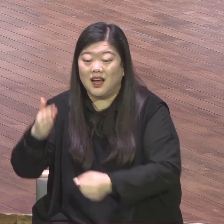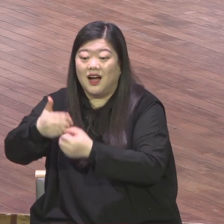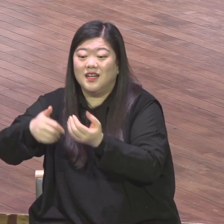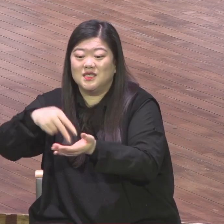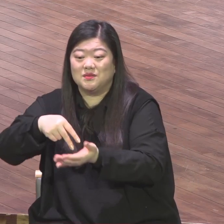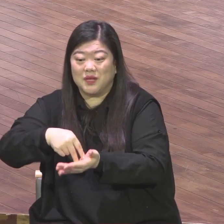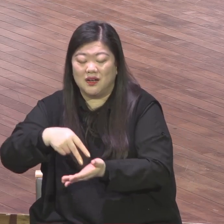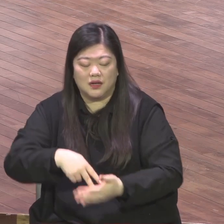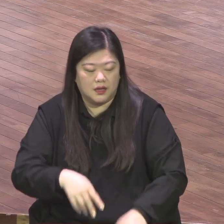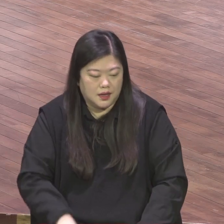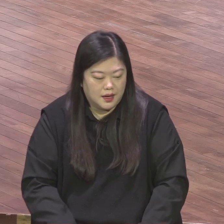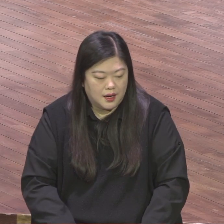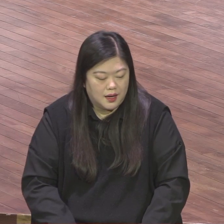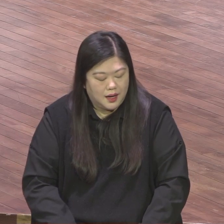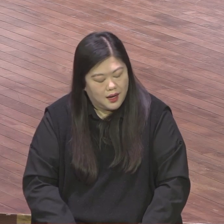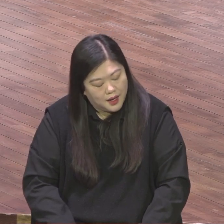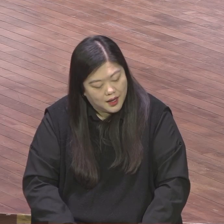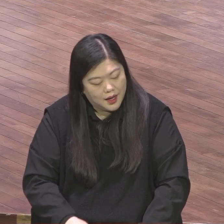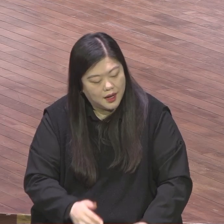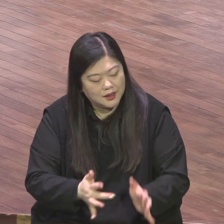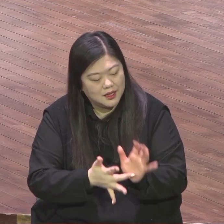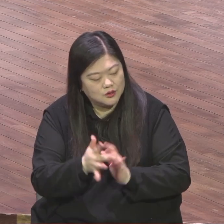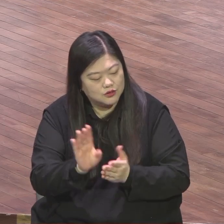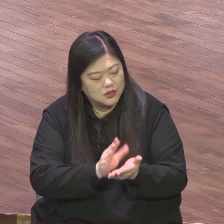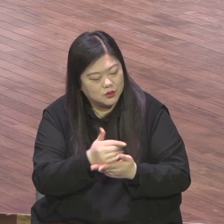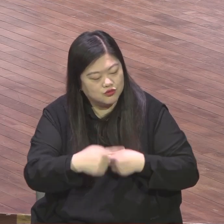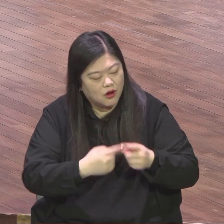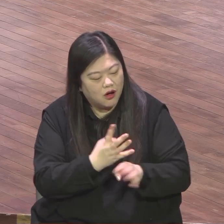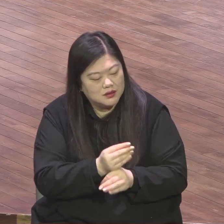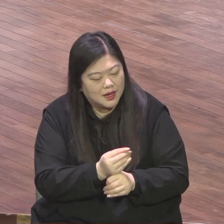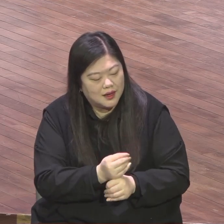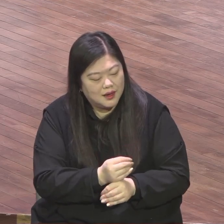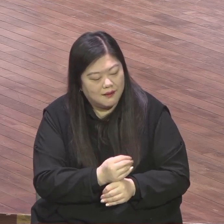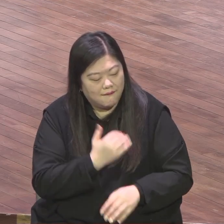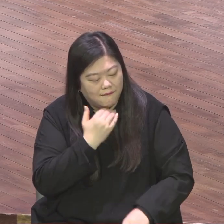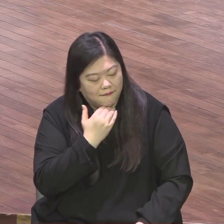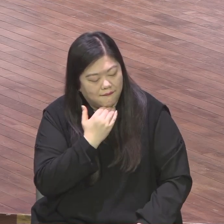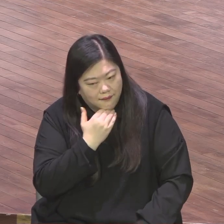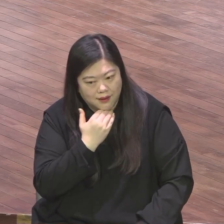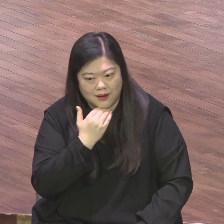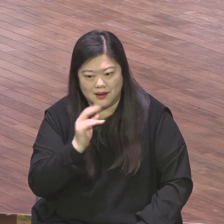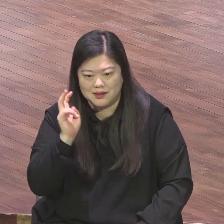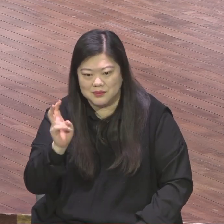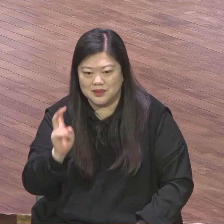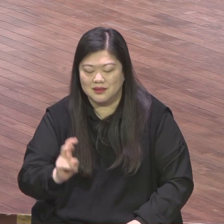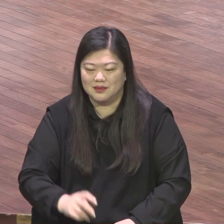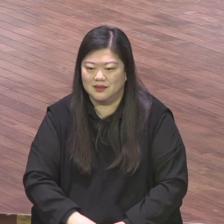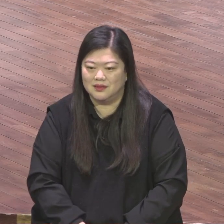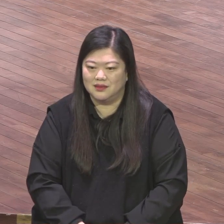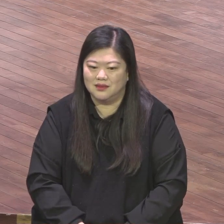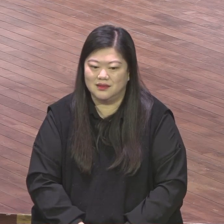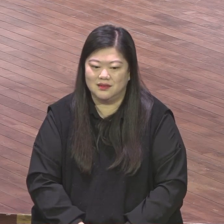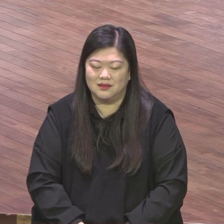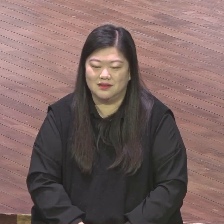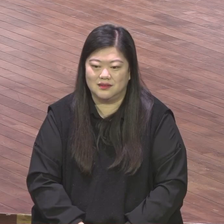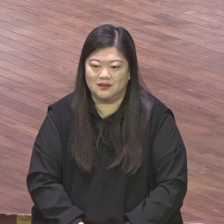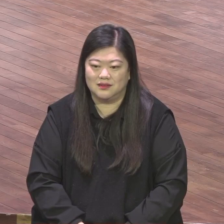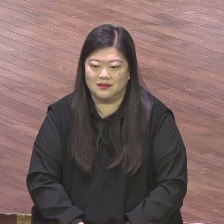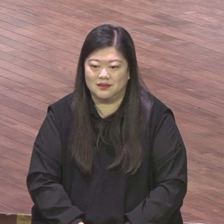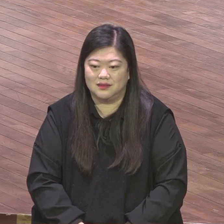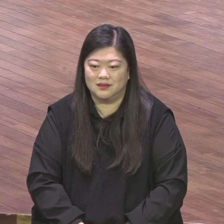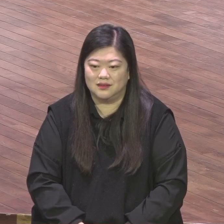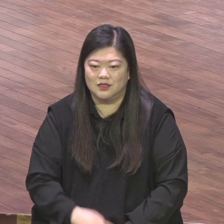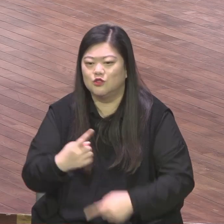맞죠. 여러분 237 나라 5천종 복음화의 문을 힘차게 이제는 열어야 되는데 나는